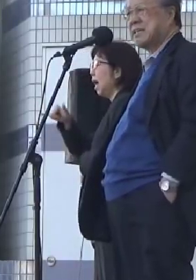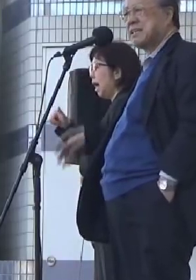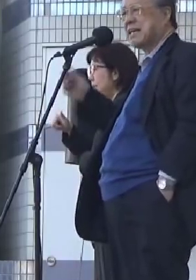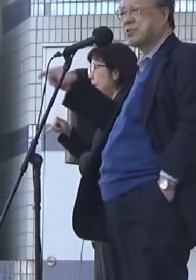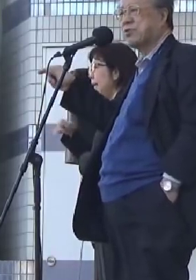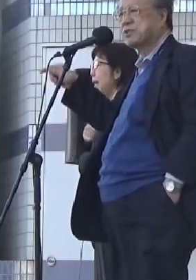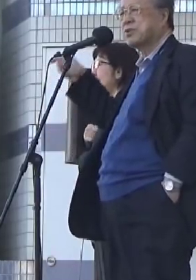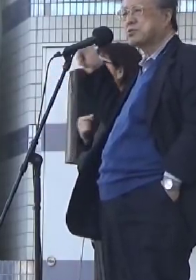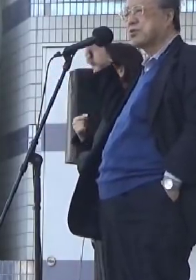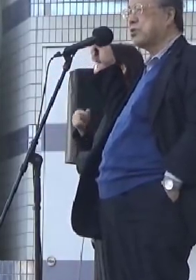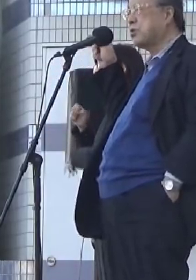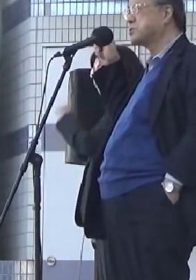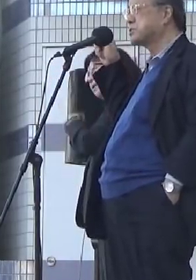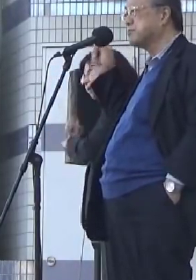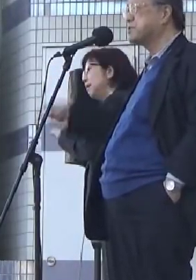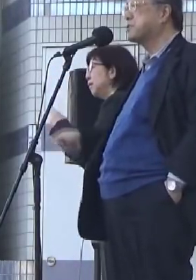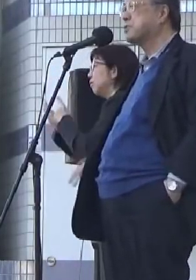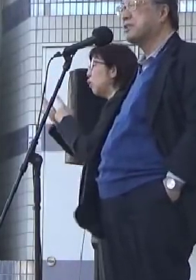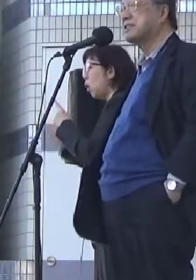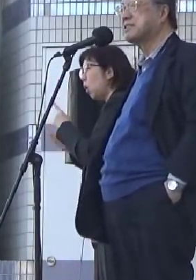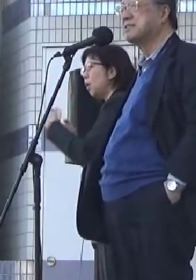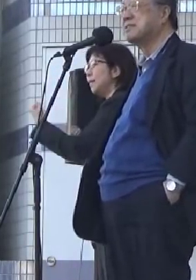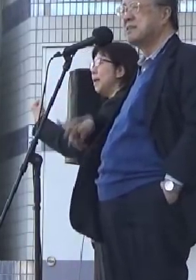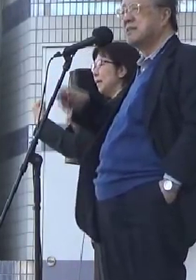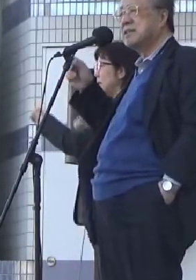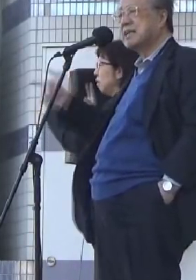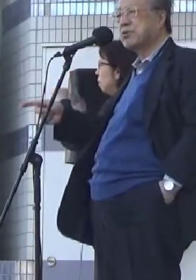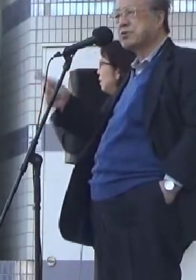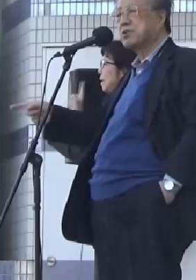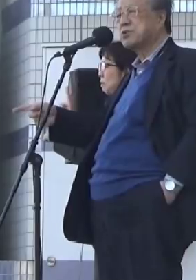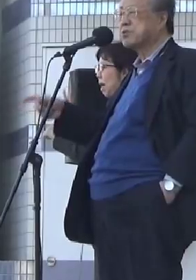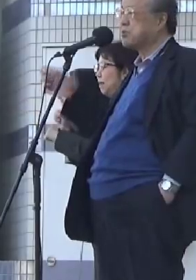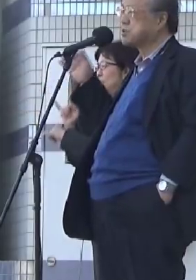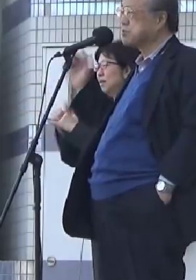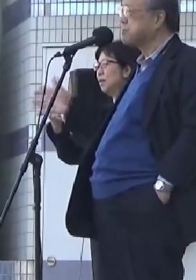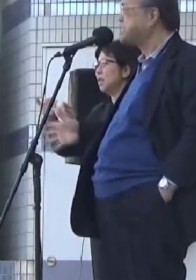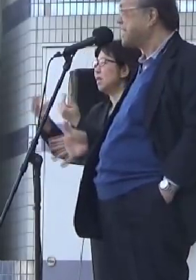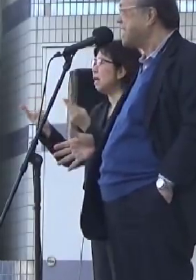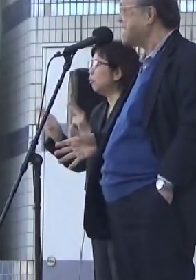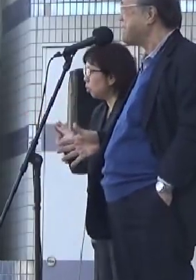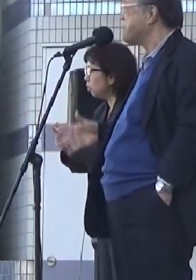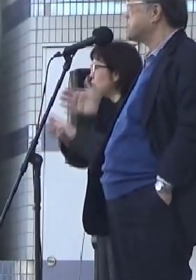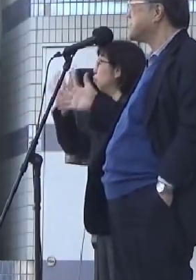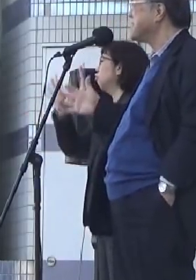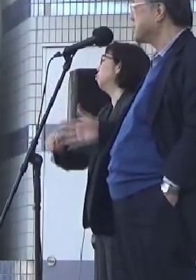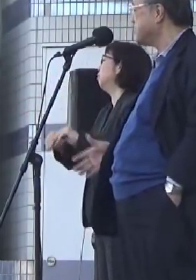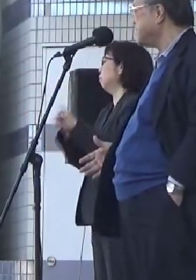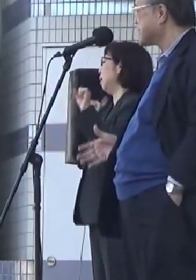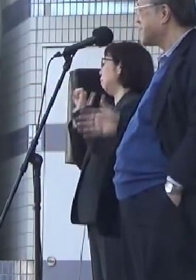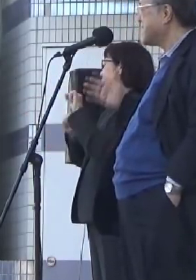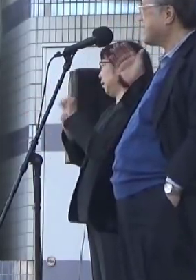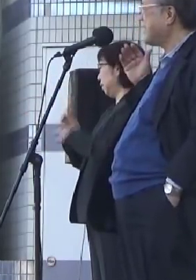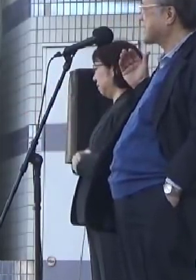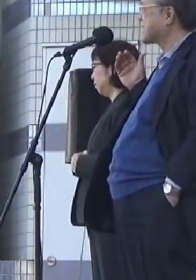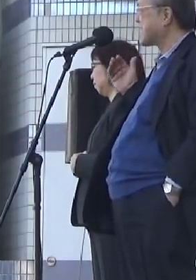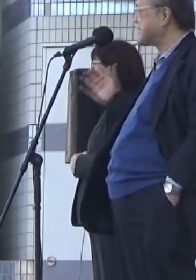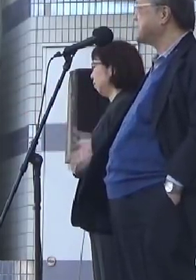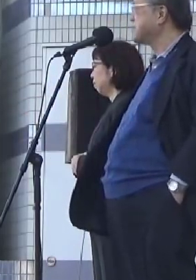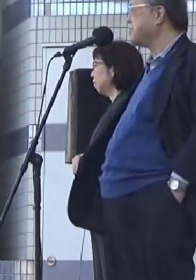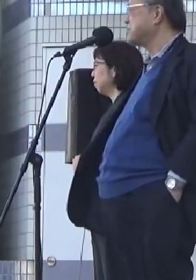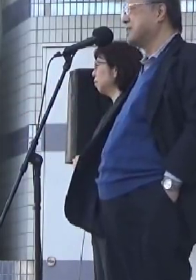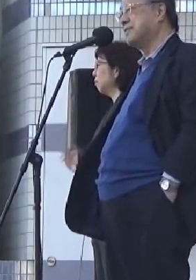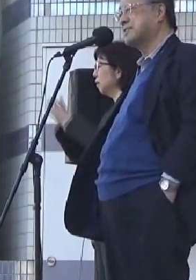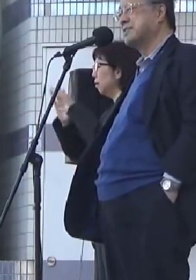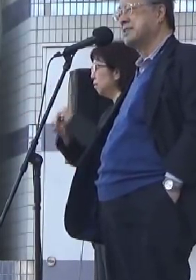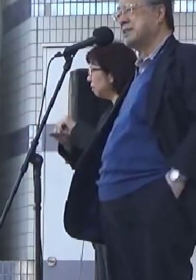は野党共闘を潰すことです。野党共闘を潰したら選挙に彼らは